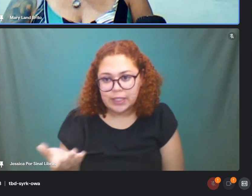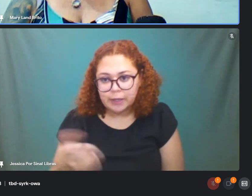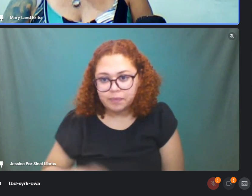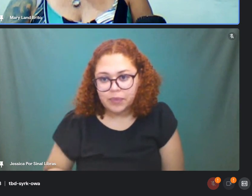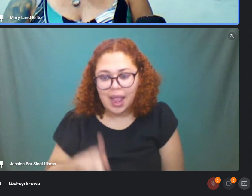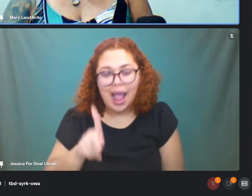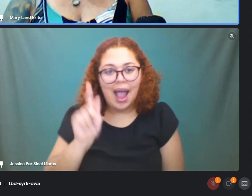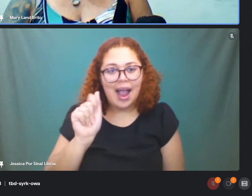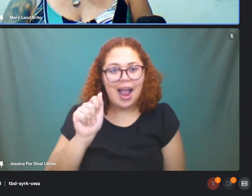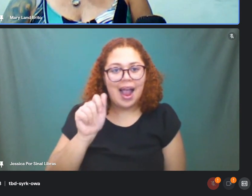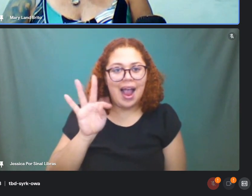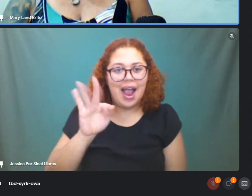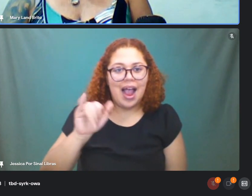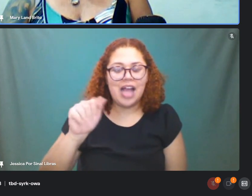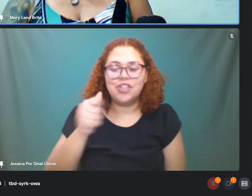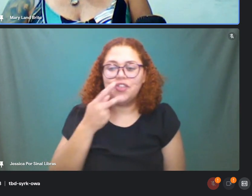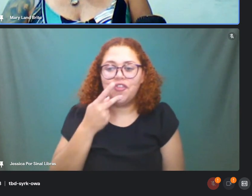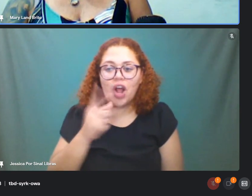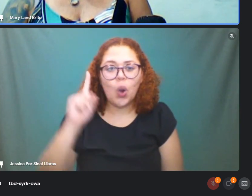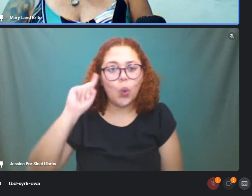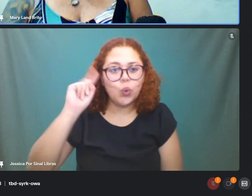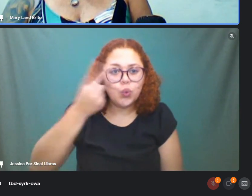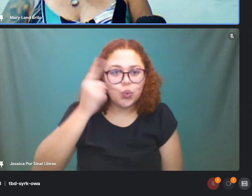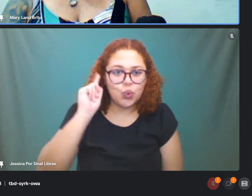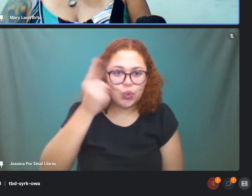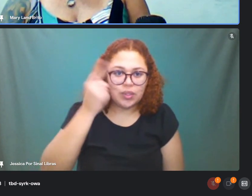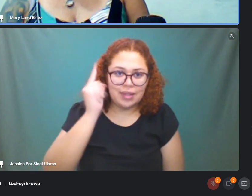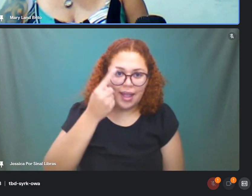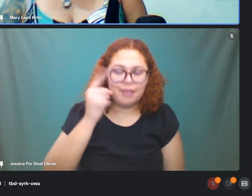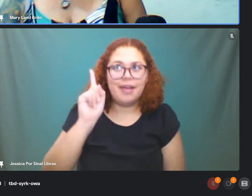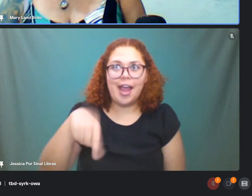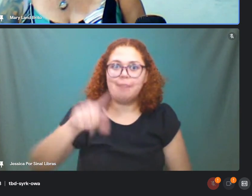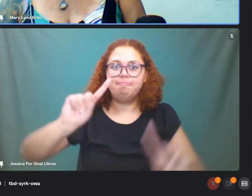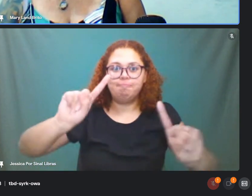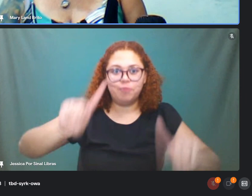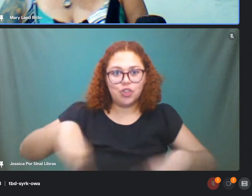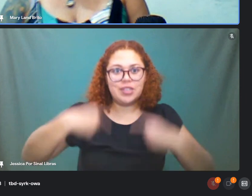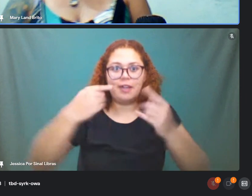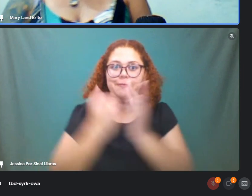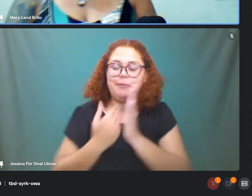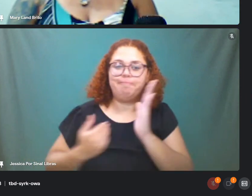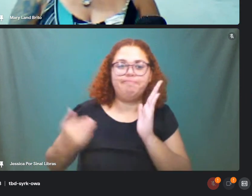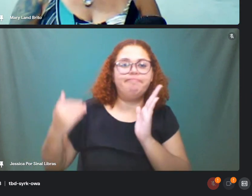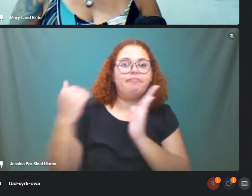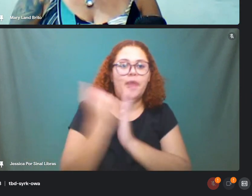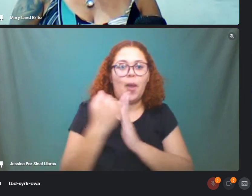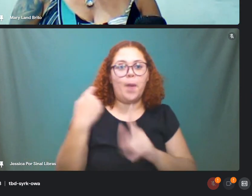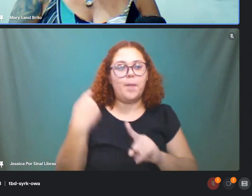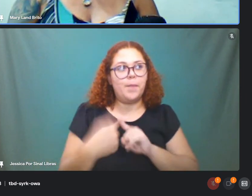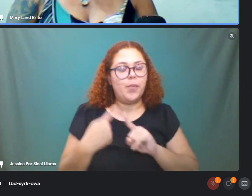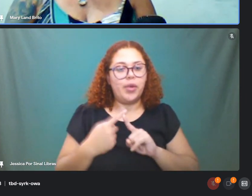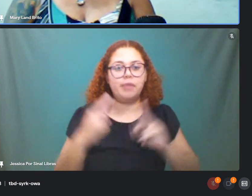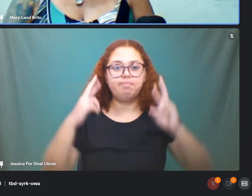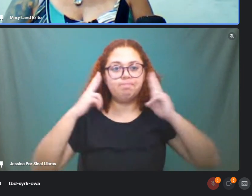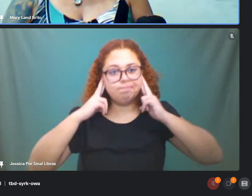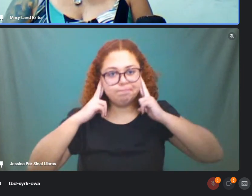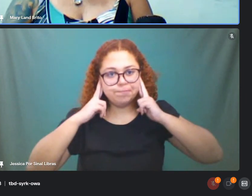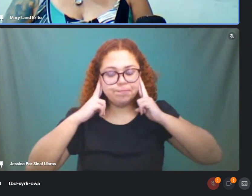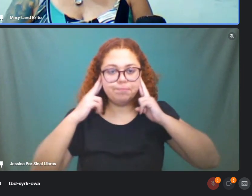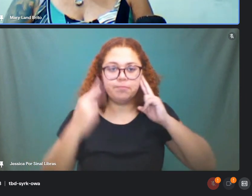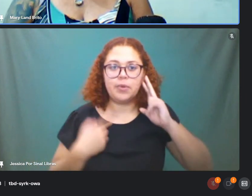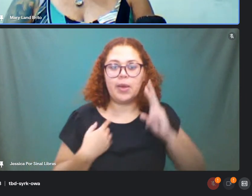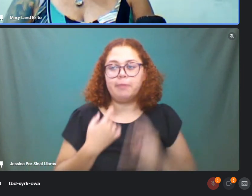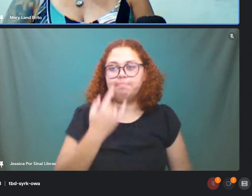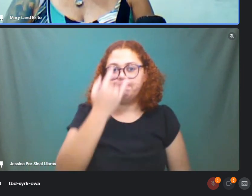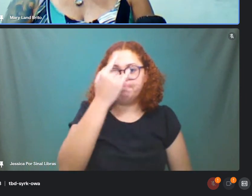né? Porque você não consegue escutar para escutar a audiodescrição, você não consegue